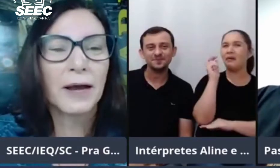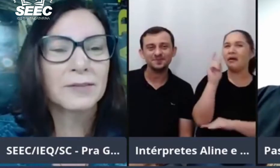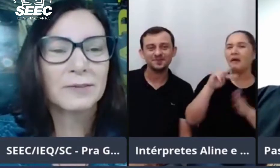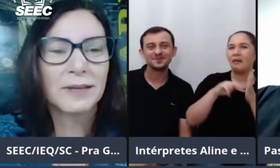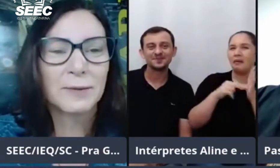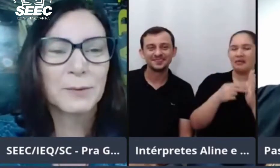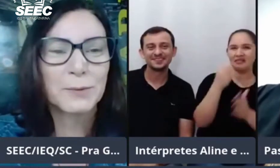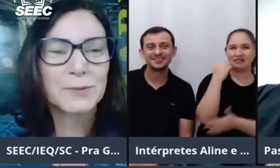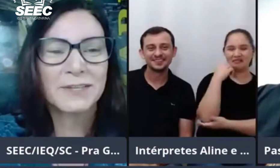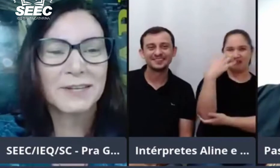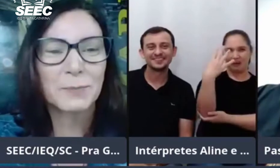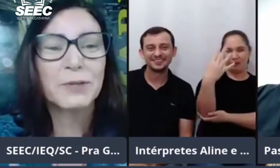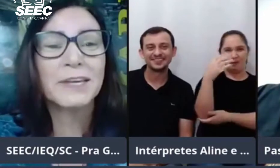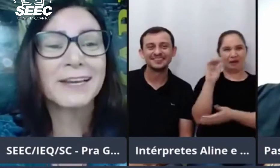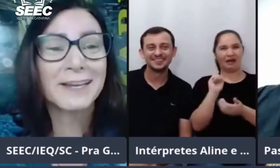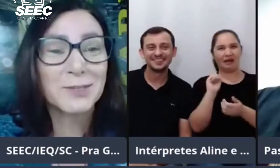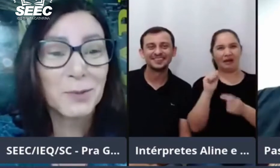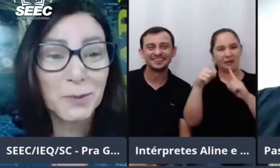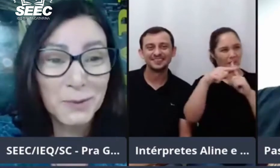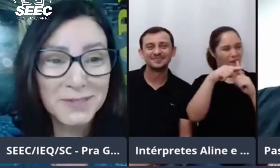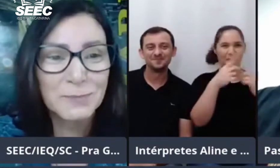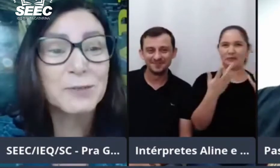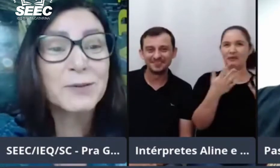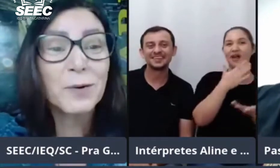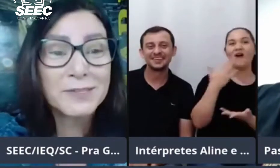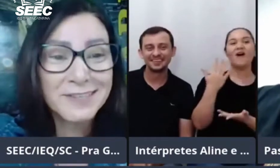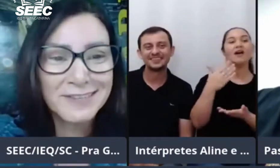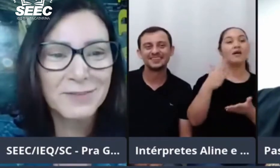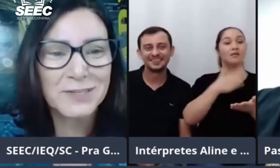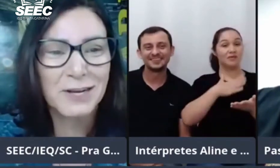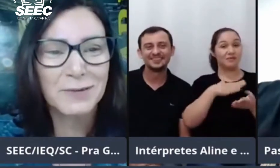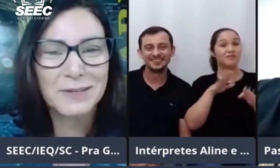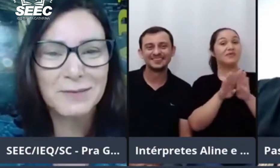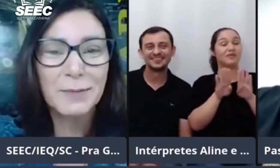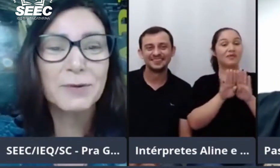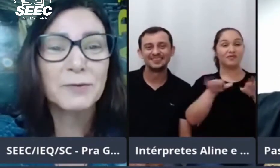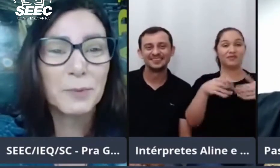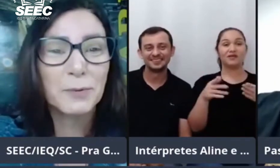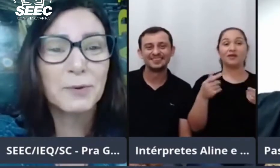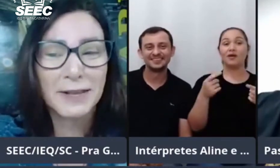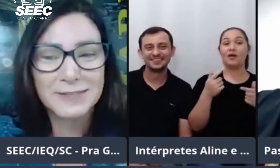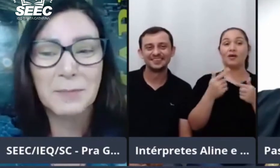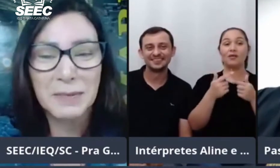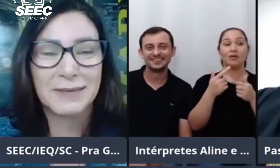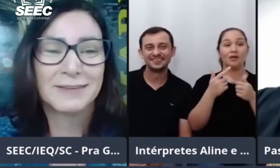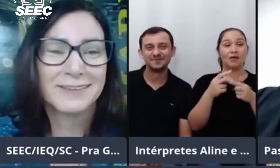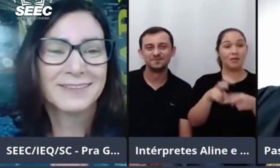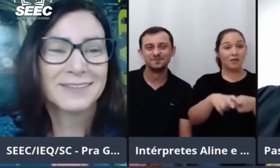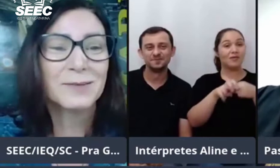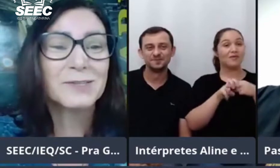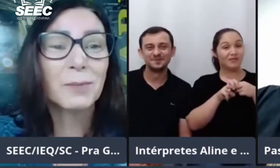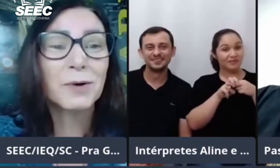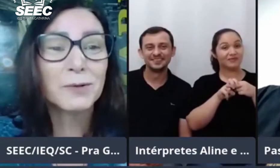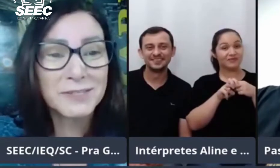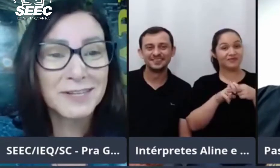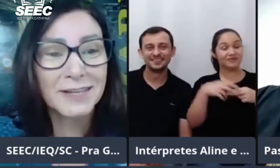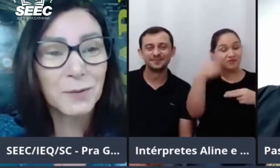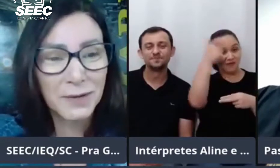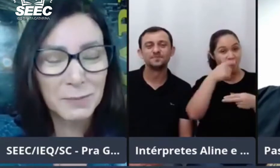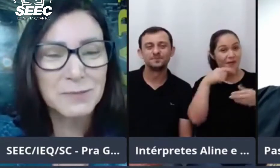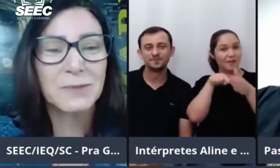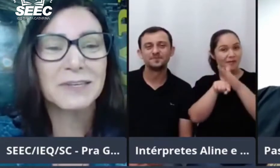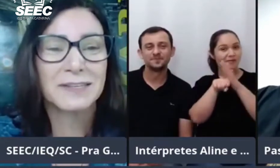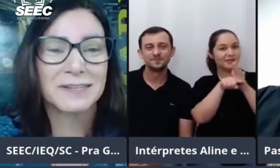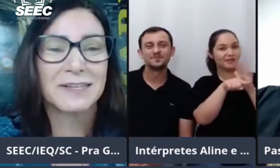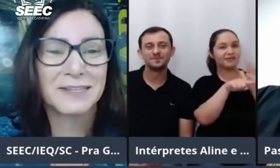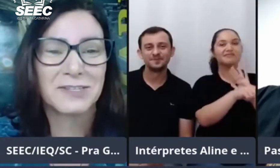aquele 4, aquela cruz, por que aquelas cores? Por isso que eu gosto tanto de Evangelho Quadrangular, porque eu fui procurar saber. Então, isso é uma curiosidade de